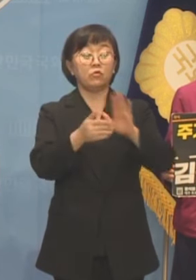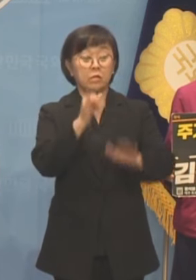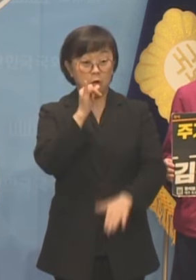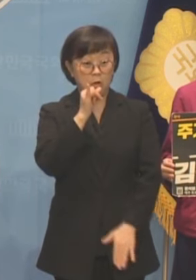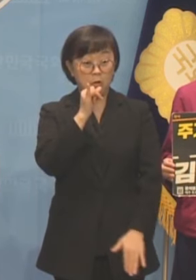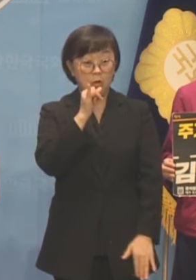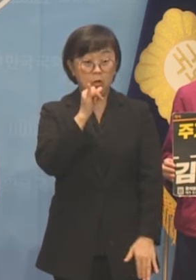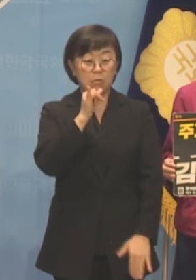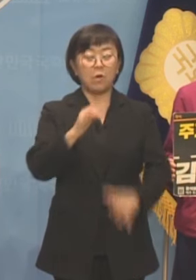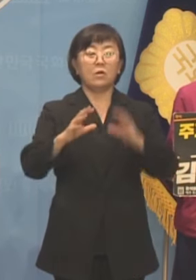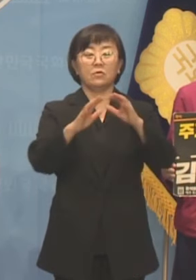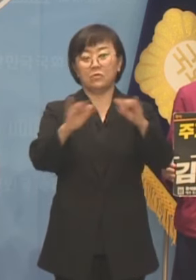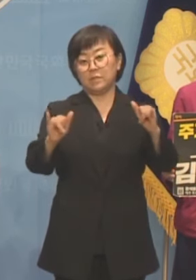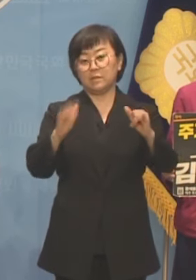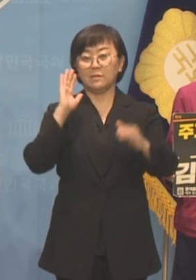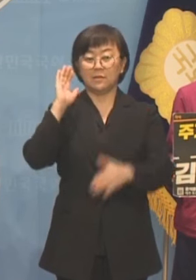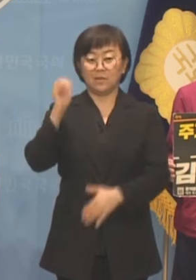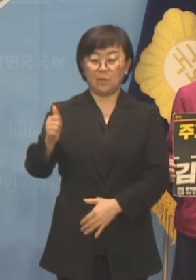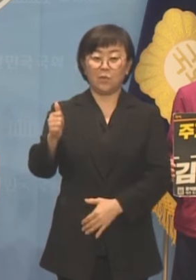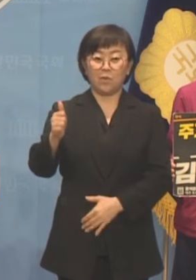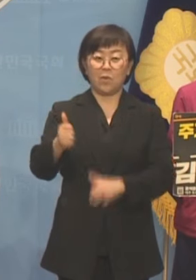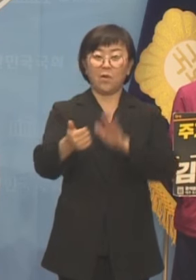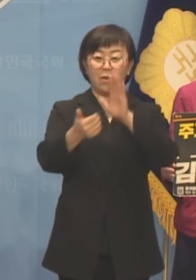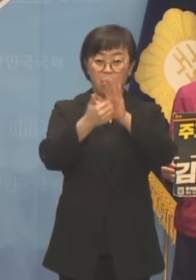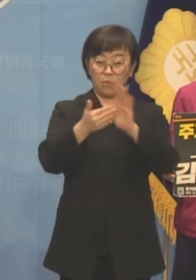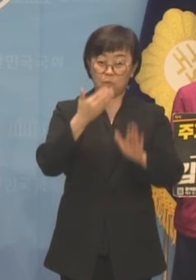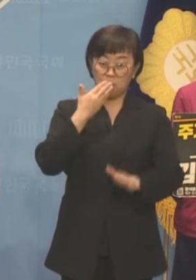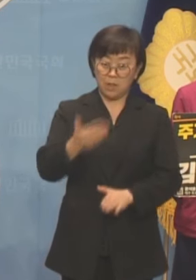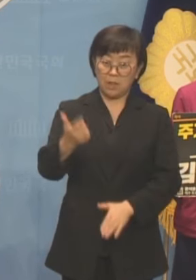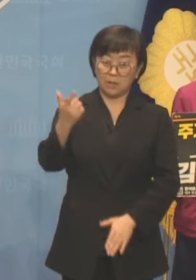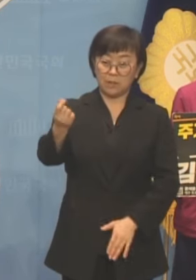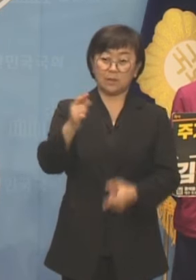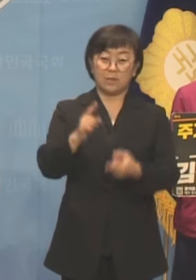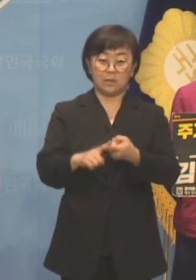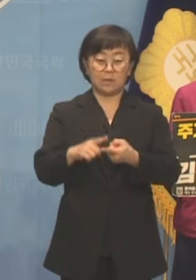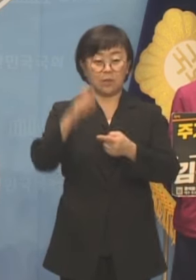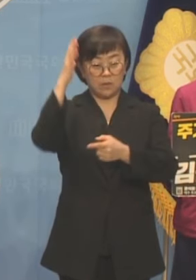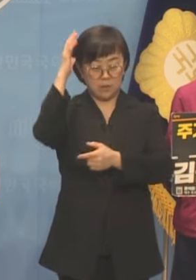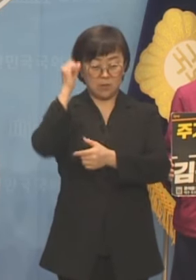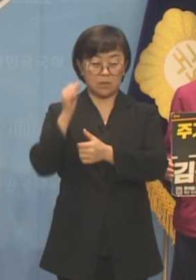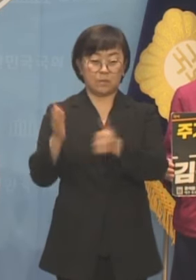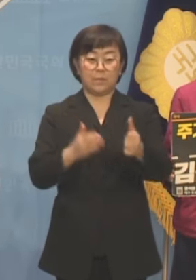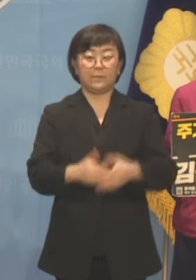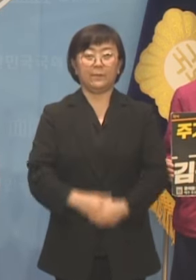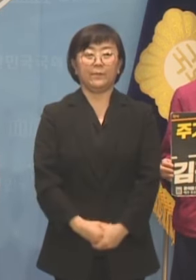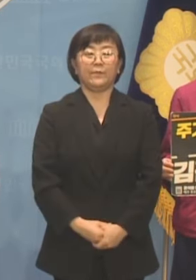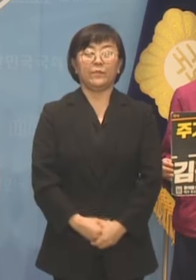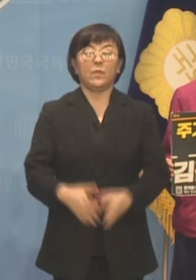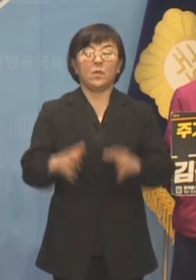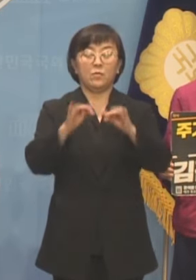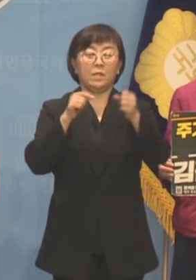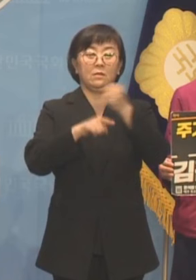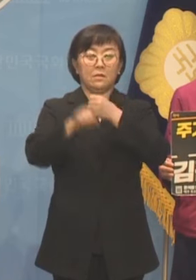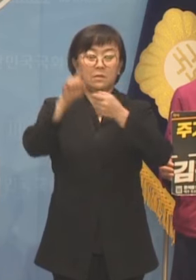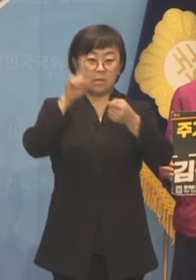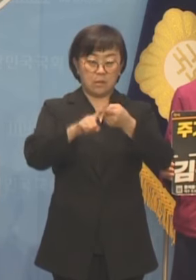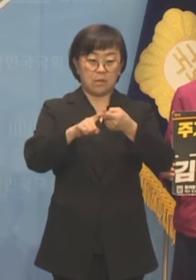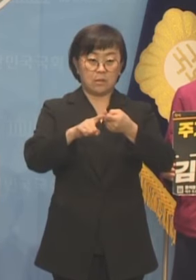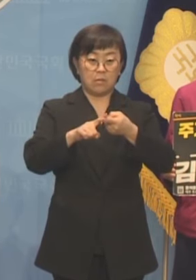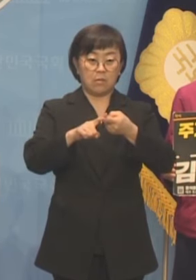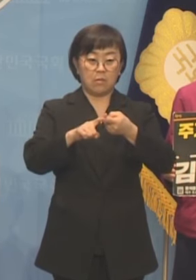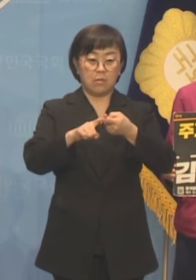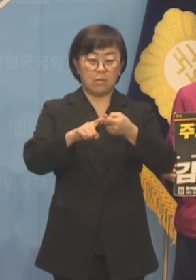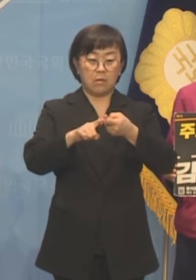행사한다면 국민이 대통령을 거부할 수도 있다라는 것을 명심하십시오 국민의 뜻을